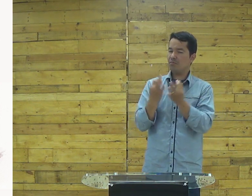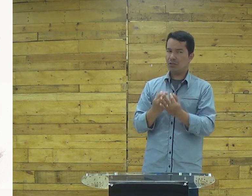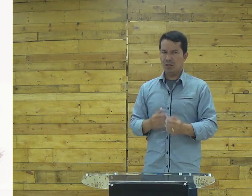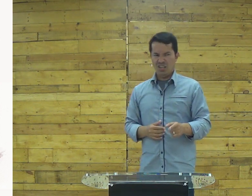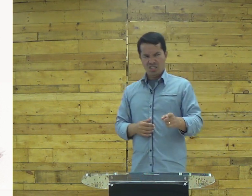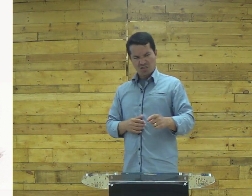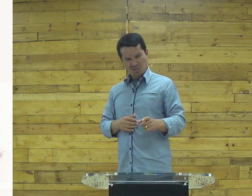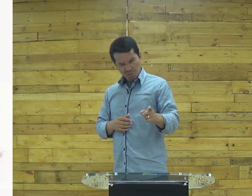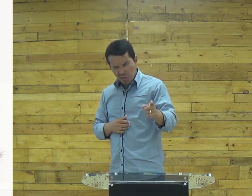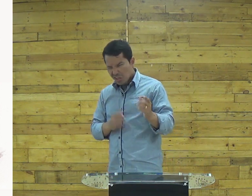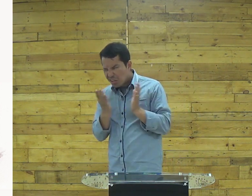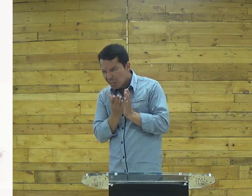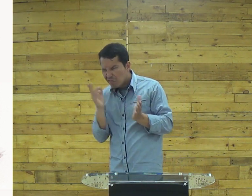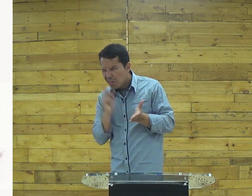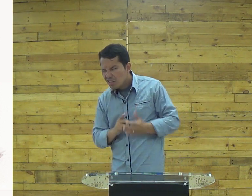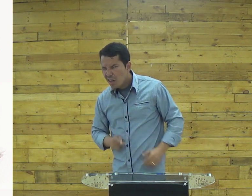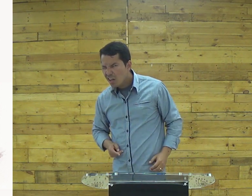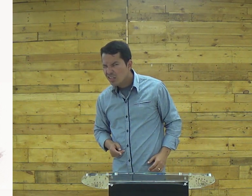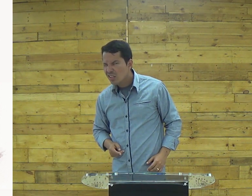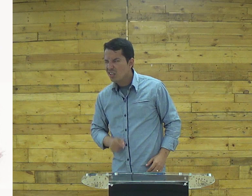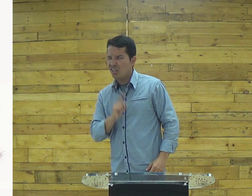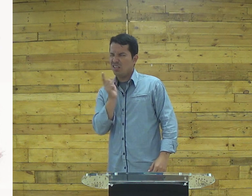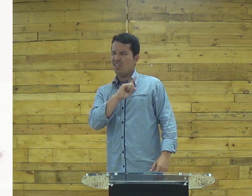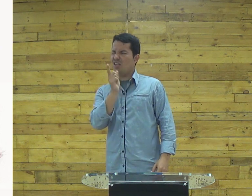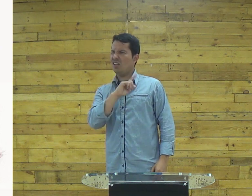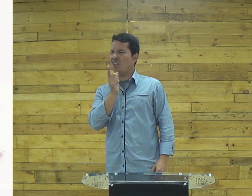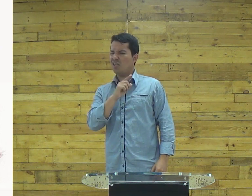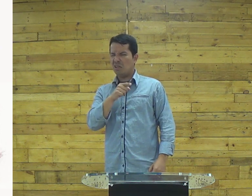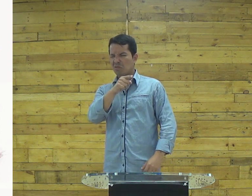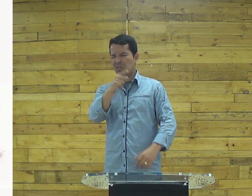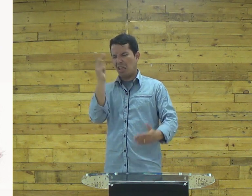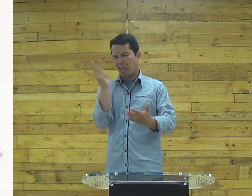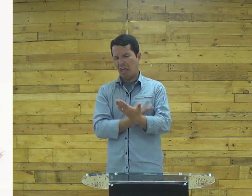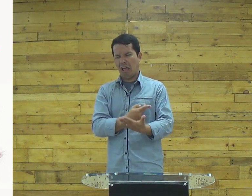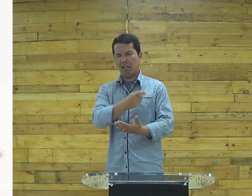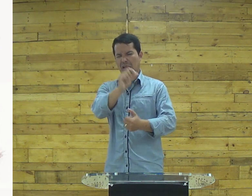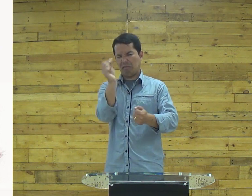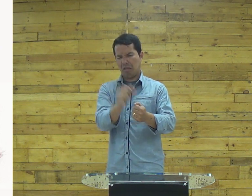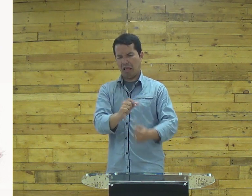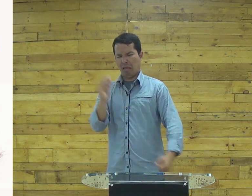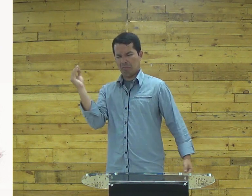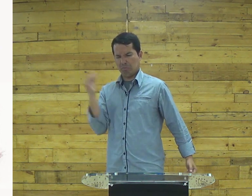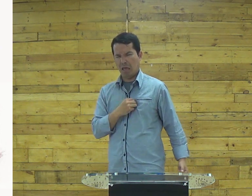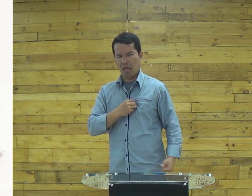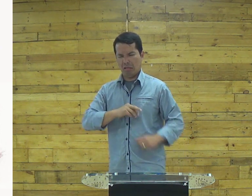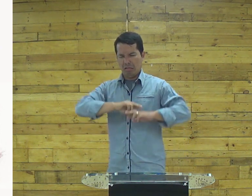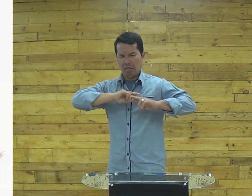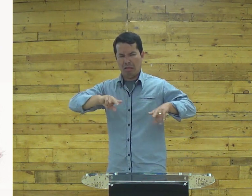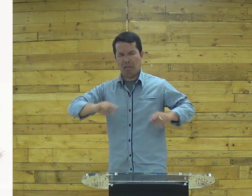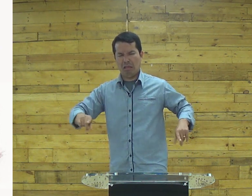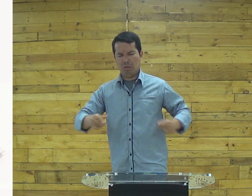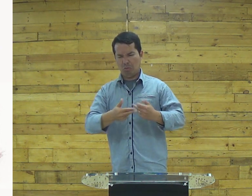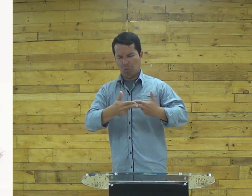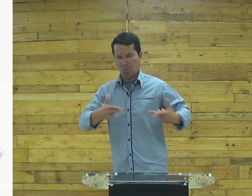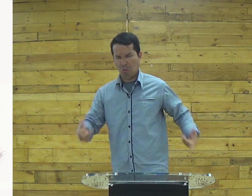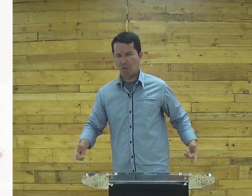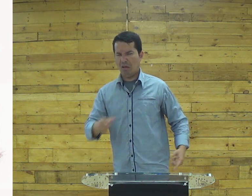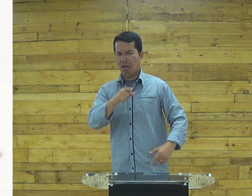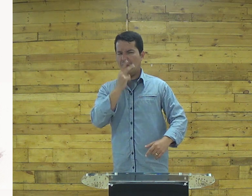vezes, dentro da sua família, de repente, você fala, você é crente mesmo? Sei, parece que não. Você vive cheio de coisa errada,